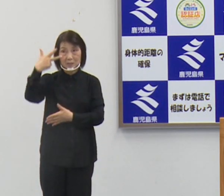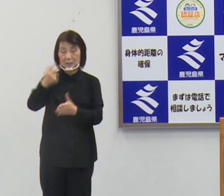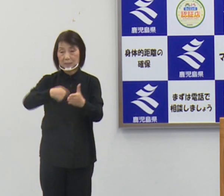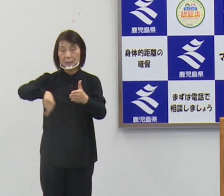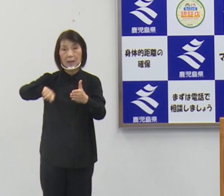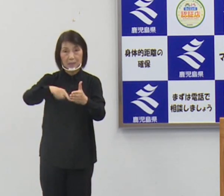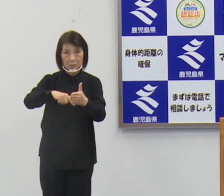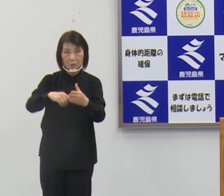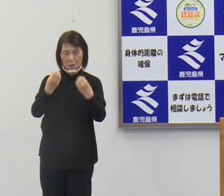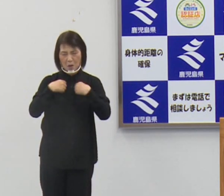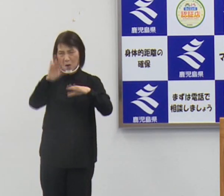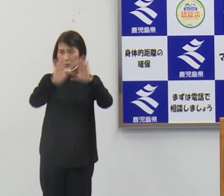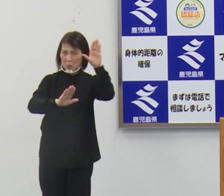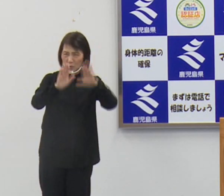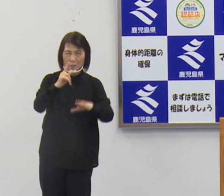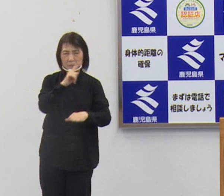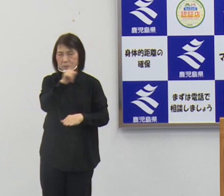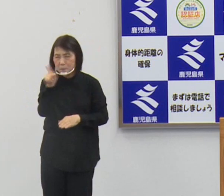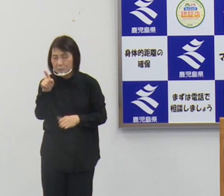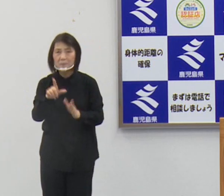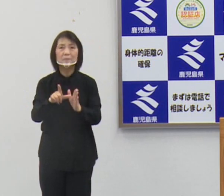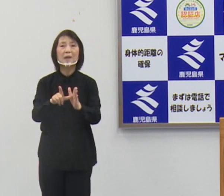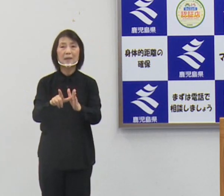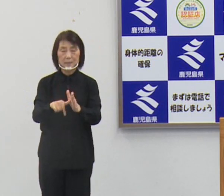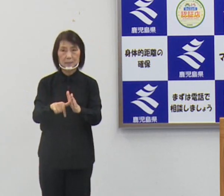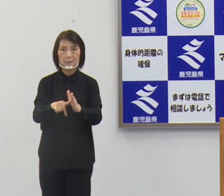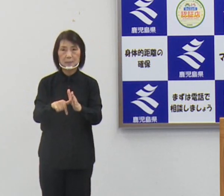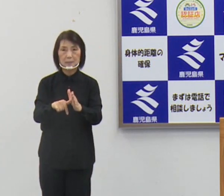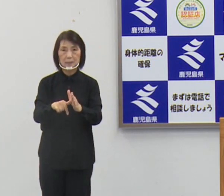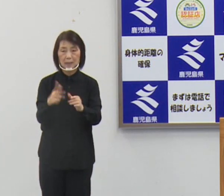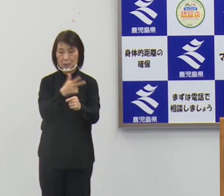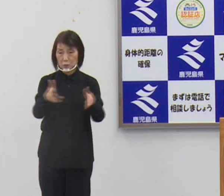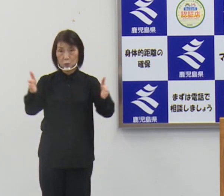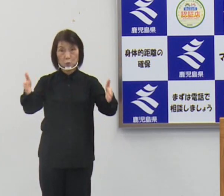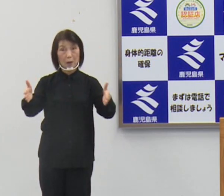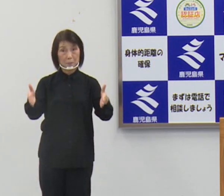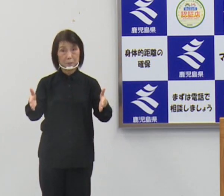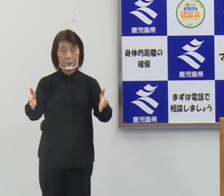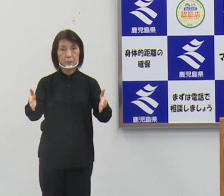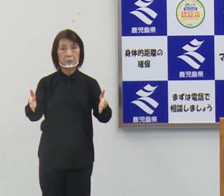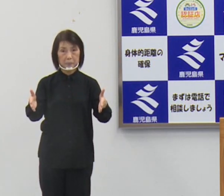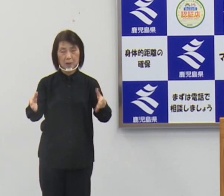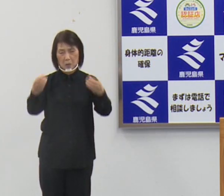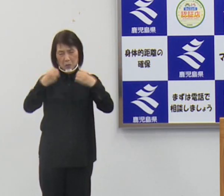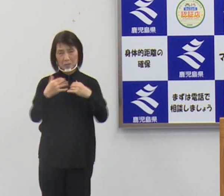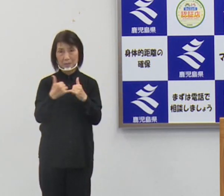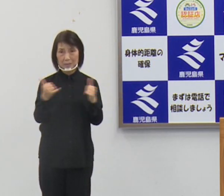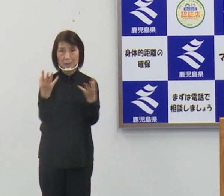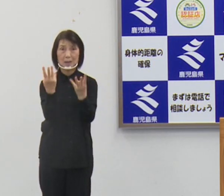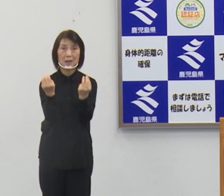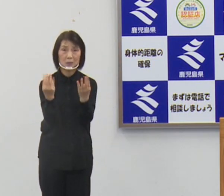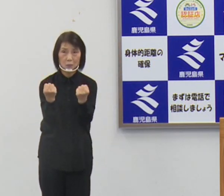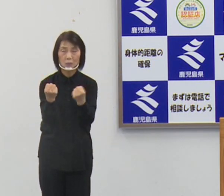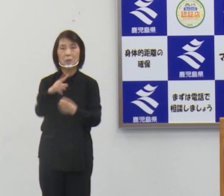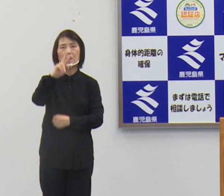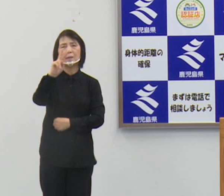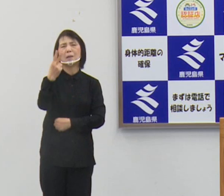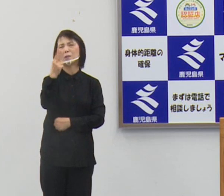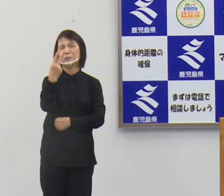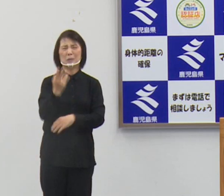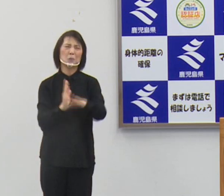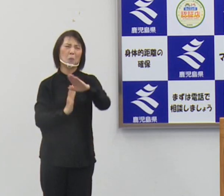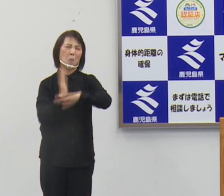の感染状況を見ますと、1週間の感染者数が200人を